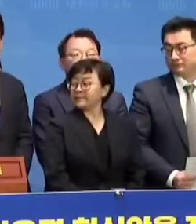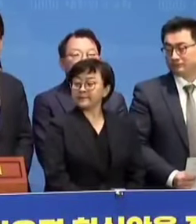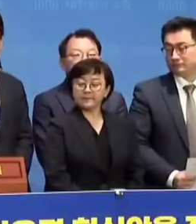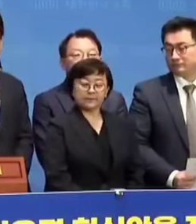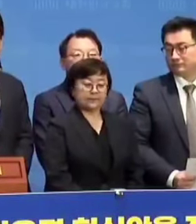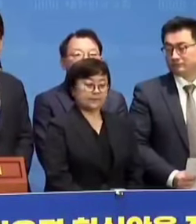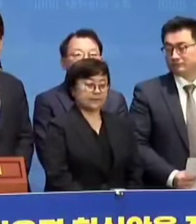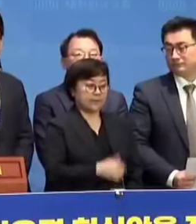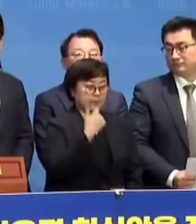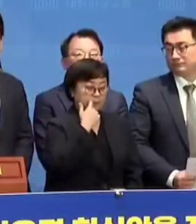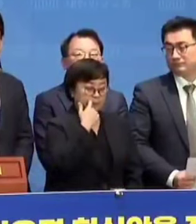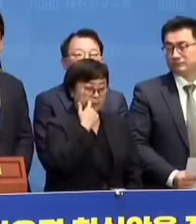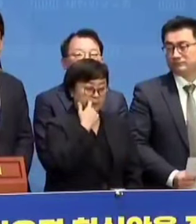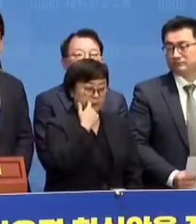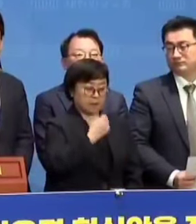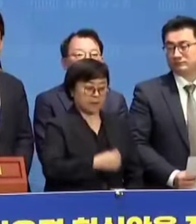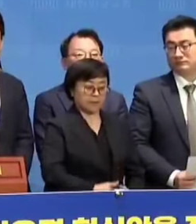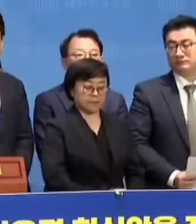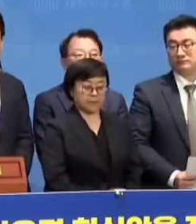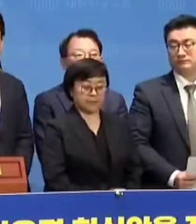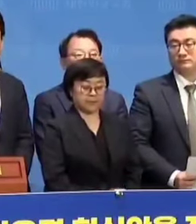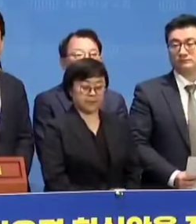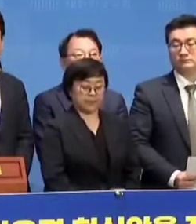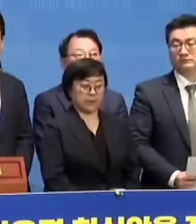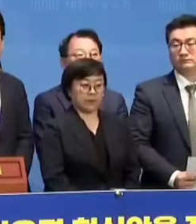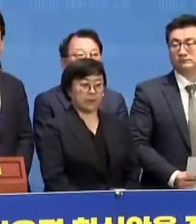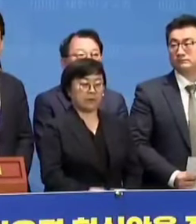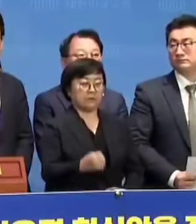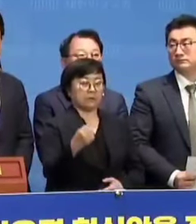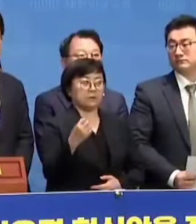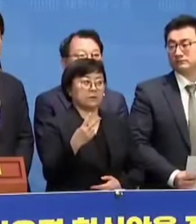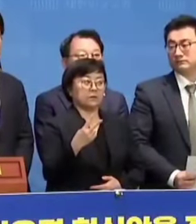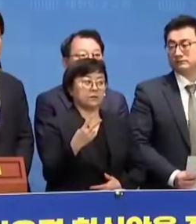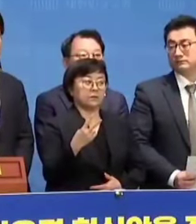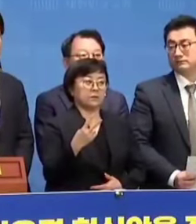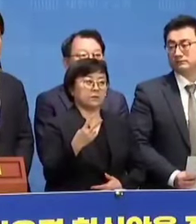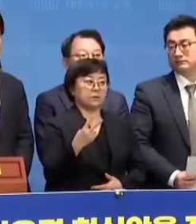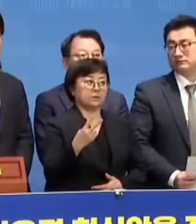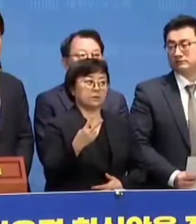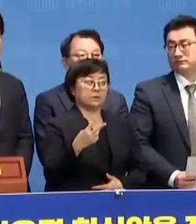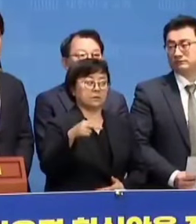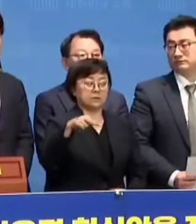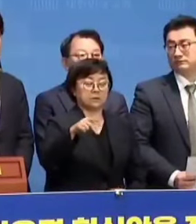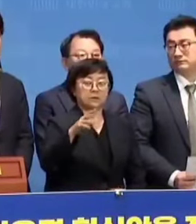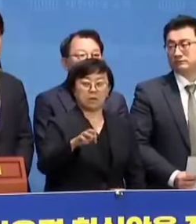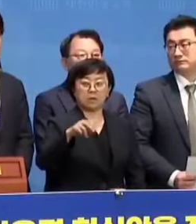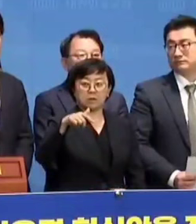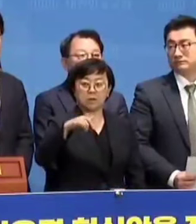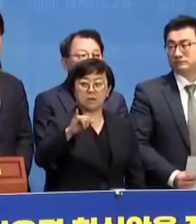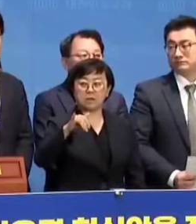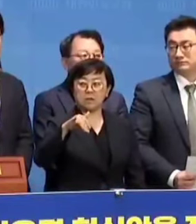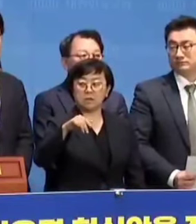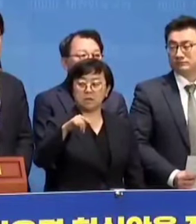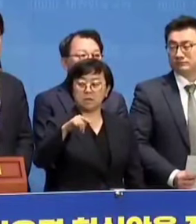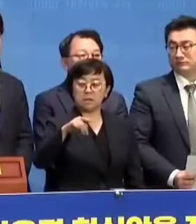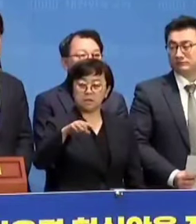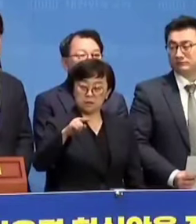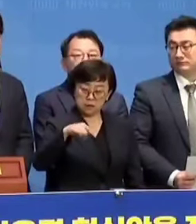네. 네, 오셨습니다. 그리고 더민주 전국혁신회의의 성기청 상임위원님